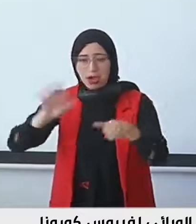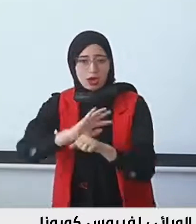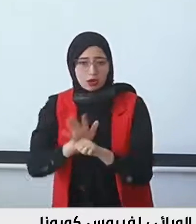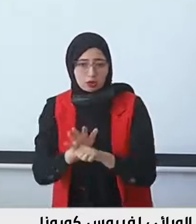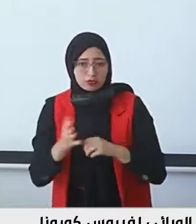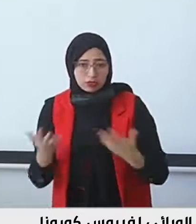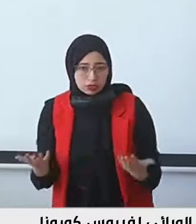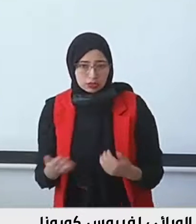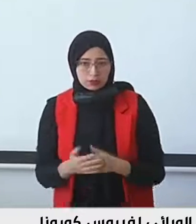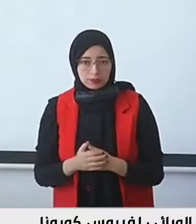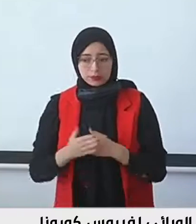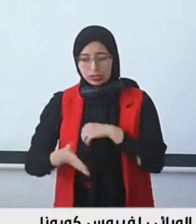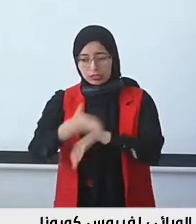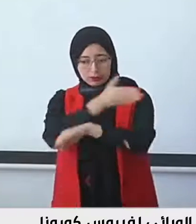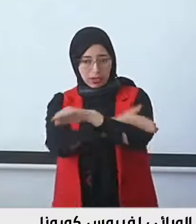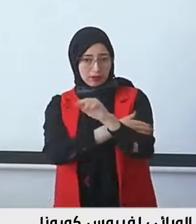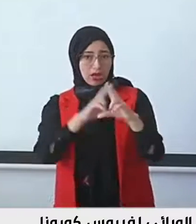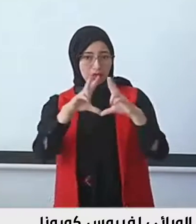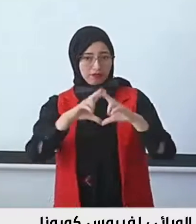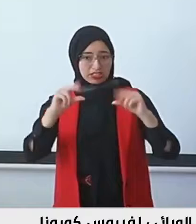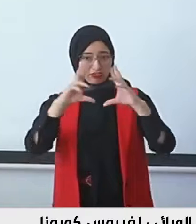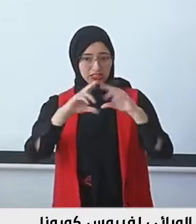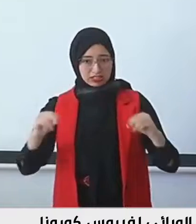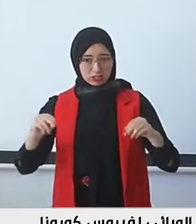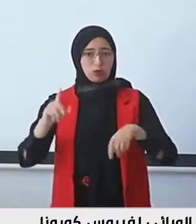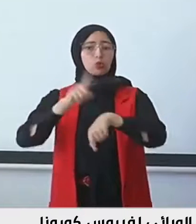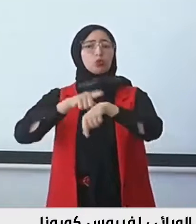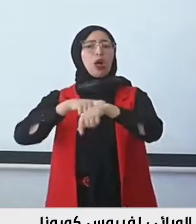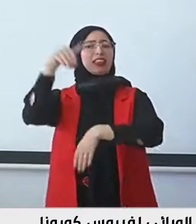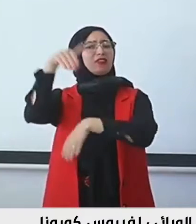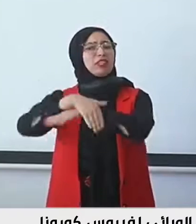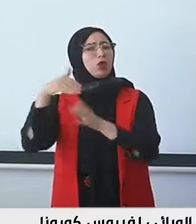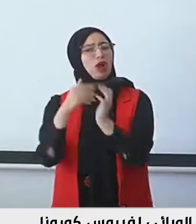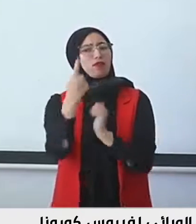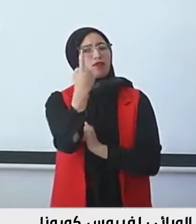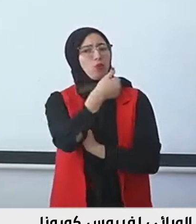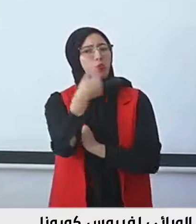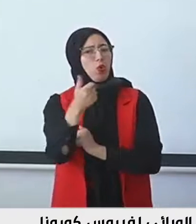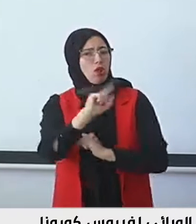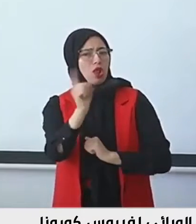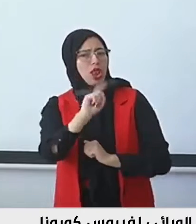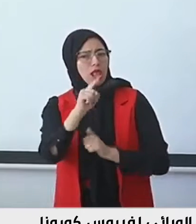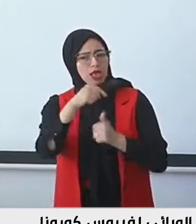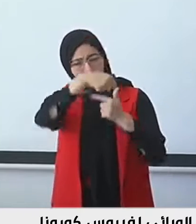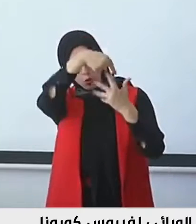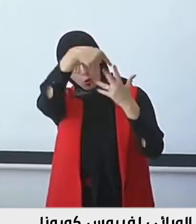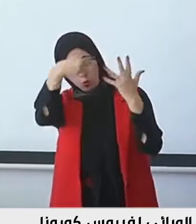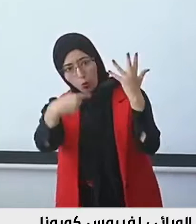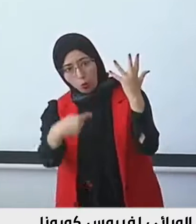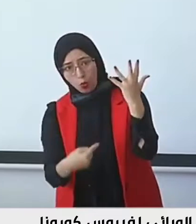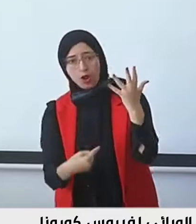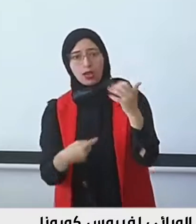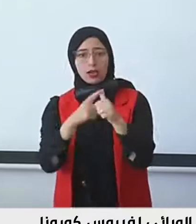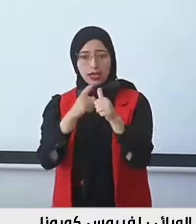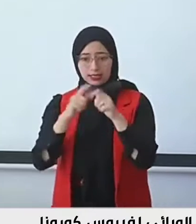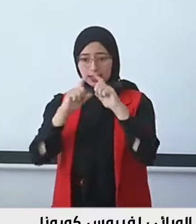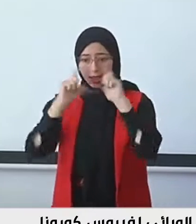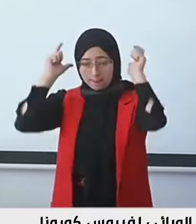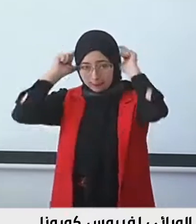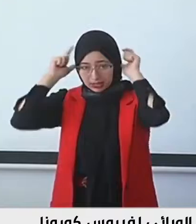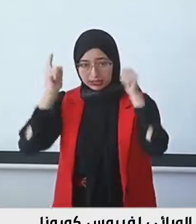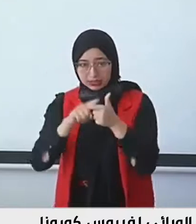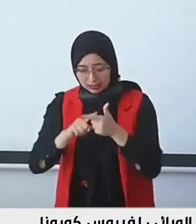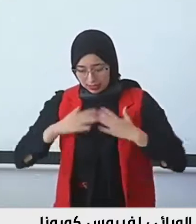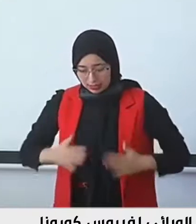كما فهمتك تو زميلك هو الكوفرفو وحده ما يكفيش، كان ما تطبقوش باقي الاجراءات نعاود نقول لبس